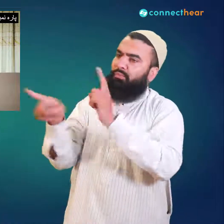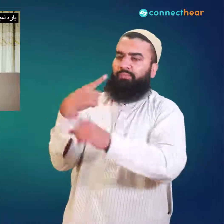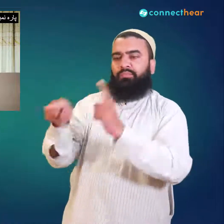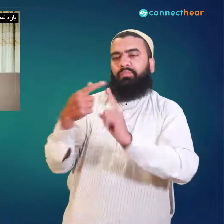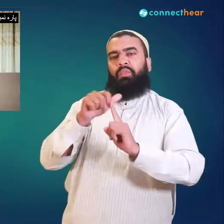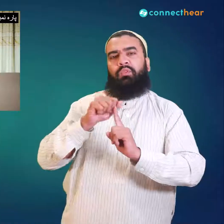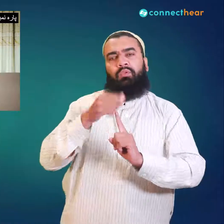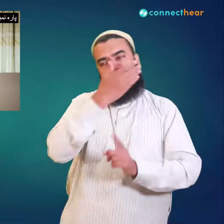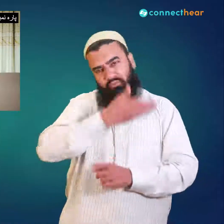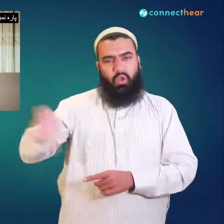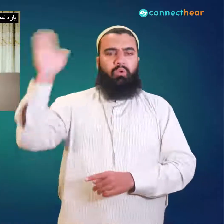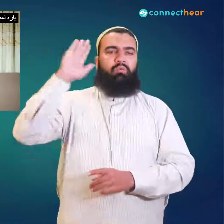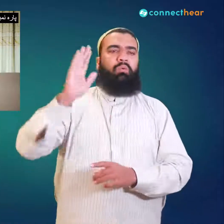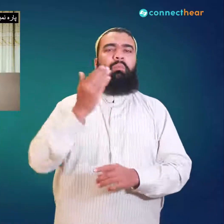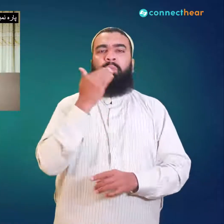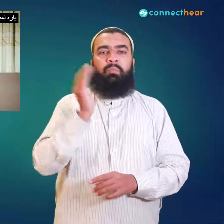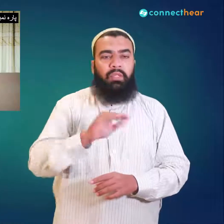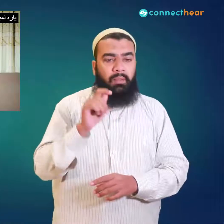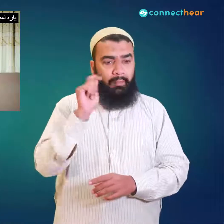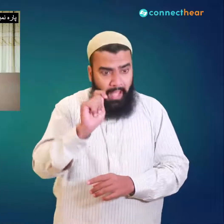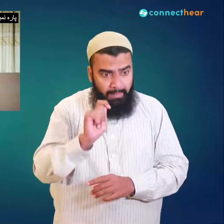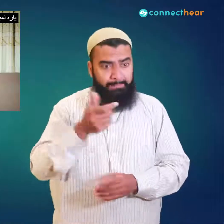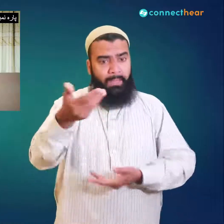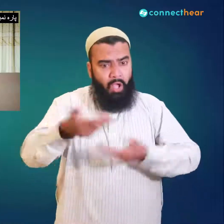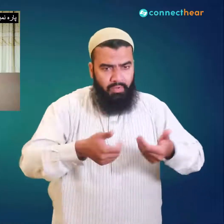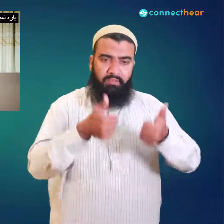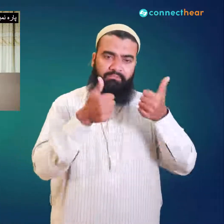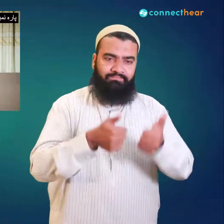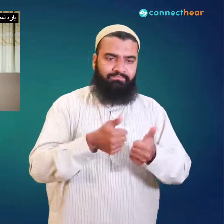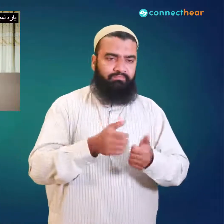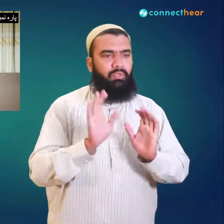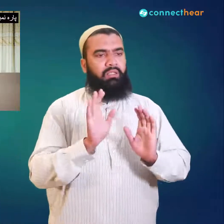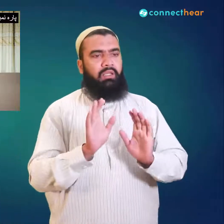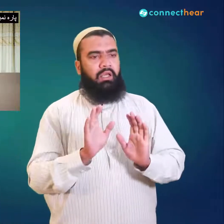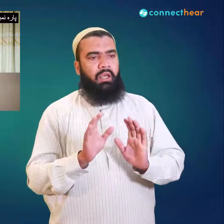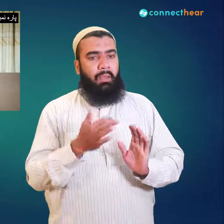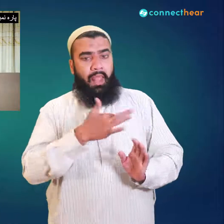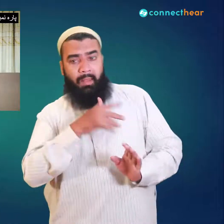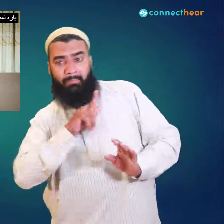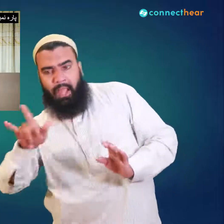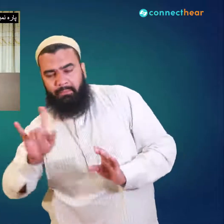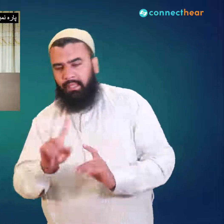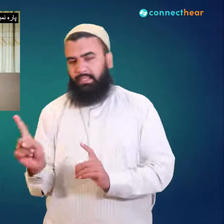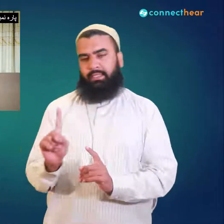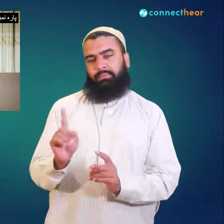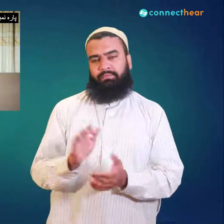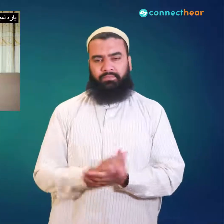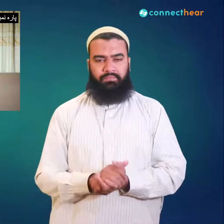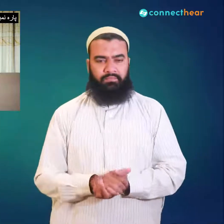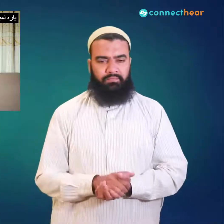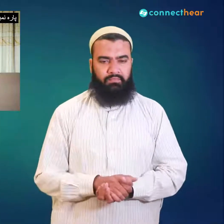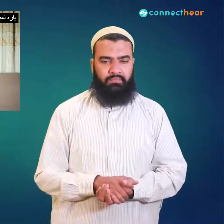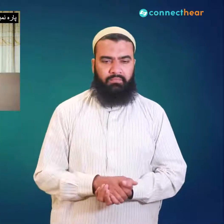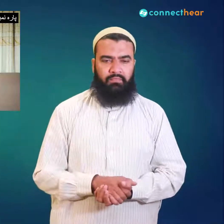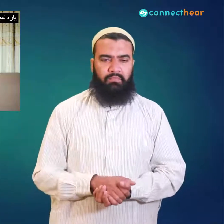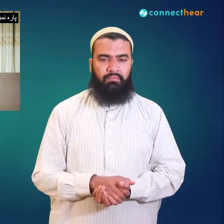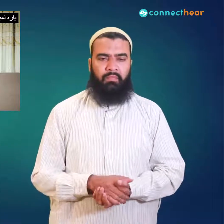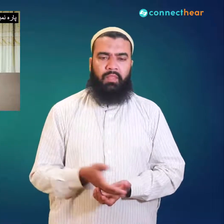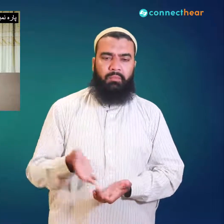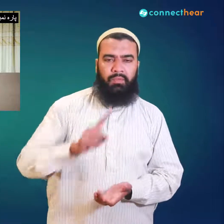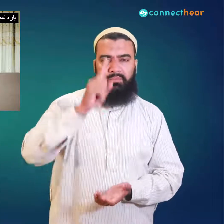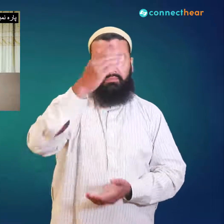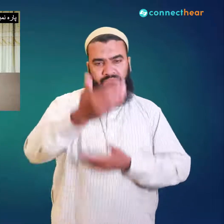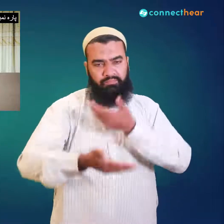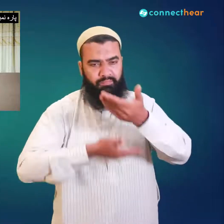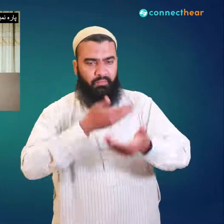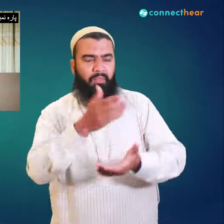نہ ختم ہونے والی چیز، یعنی اپنی رضا اور ثواب اللہ رب العزت انہیں عطا فرمائیں گے۔